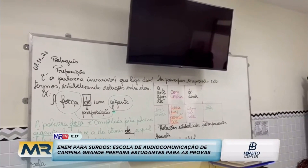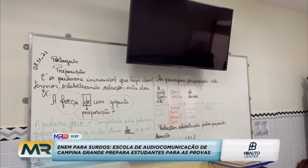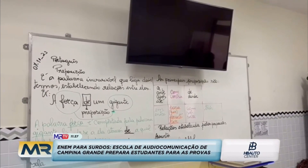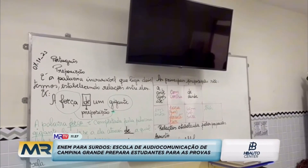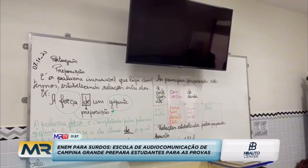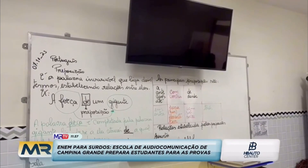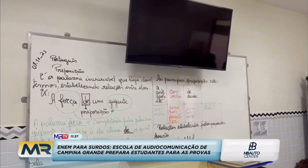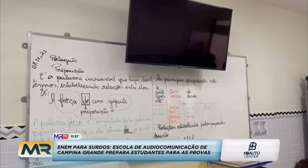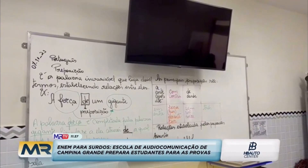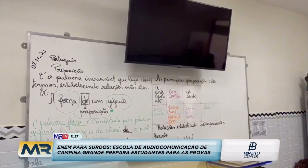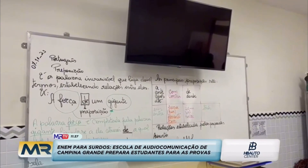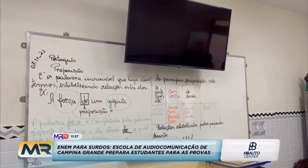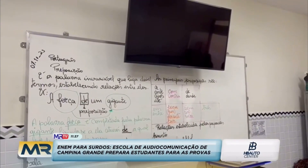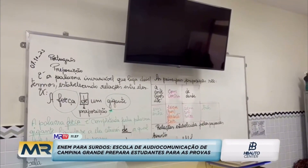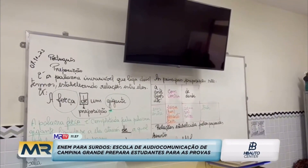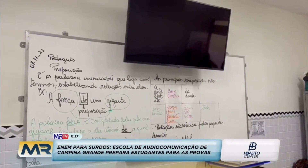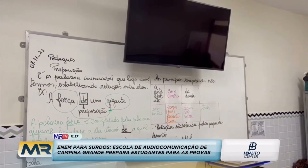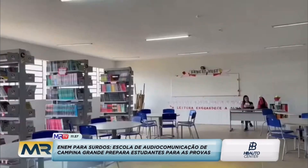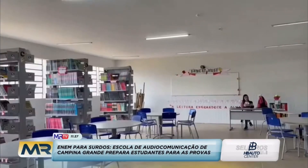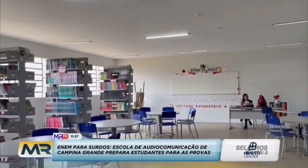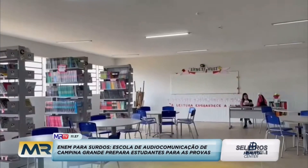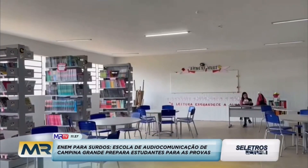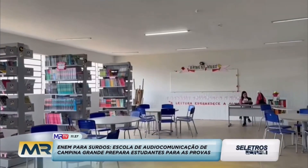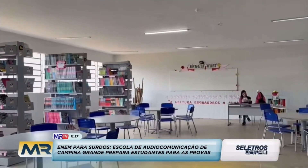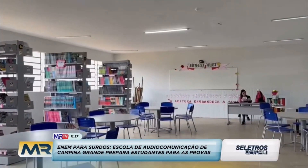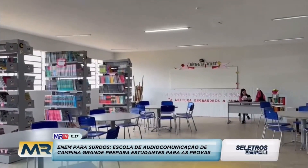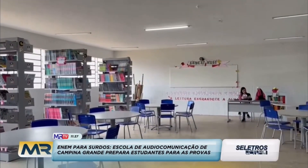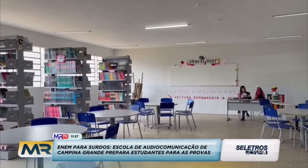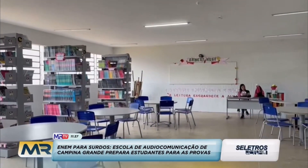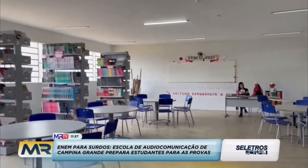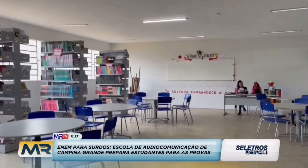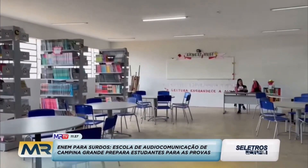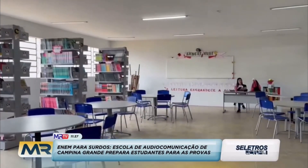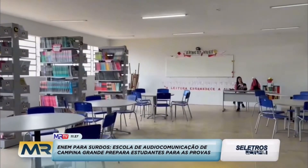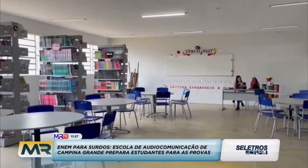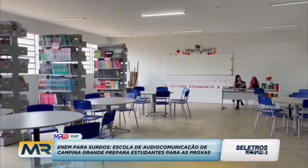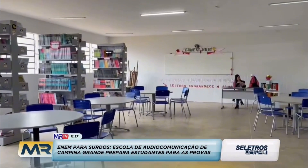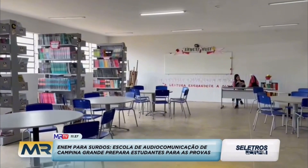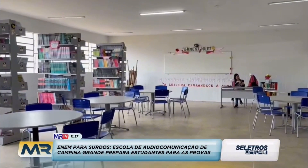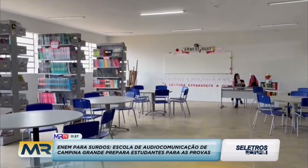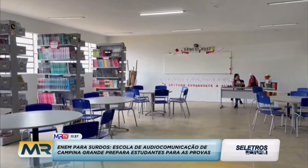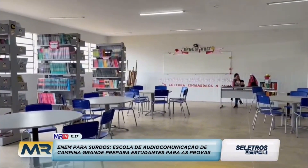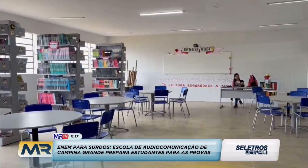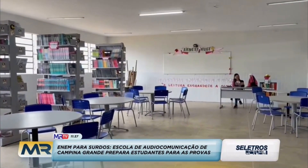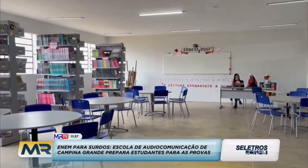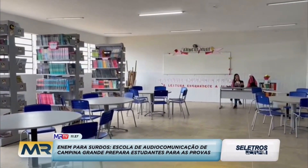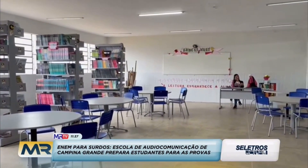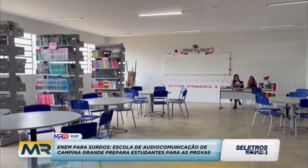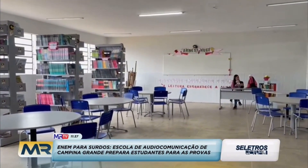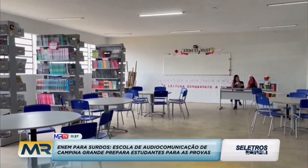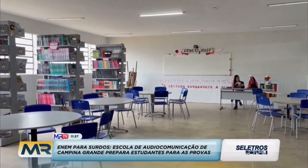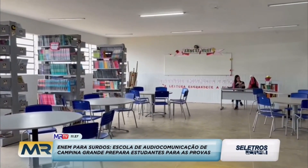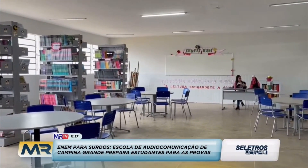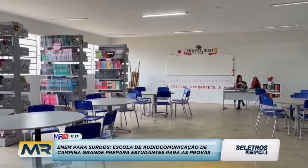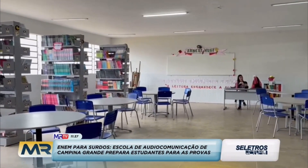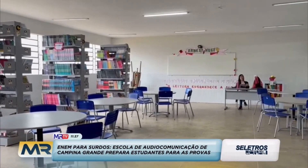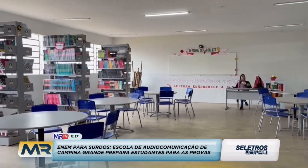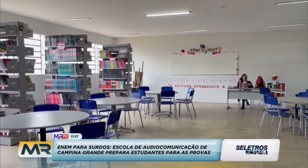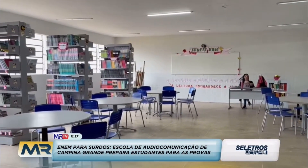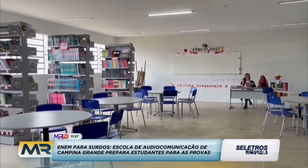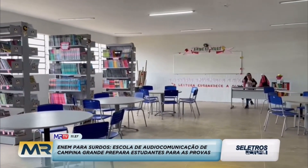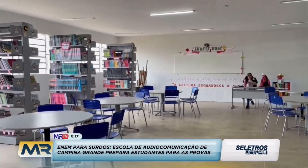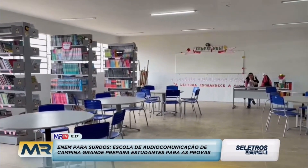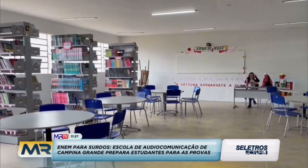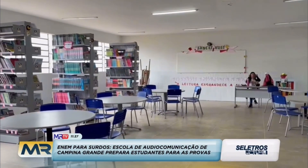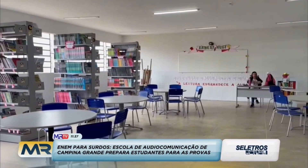e, além de aprender as disciplinas básicas, como português e matemática, eles aprendem a desenvolver o seu projeto de vida, noções de empreendedorismo